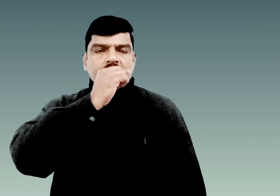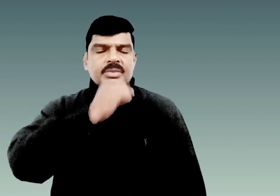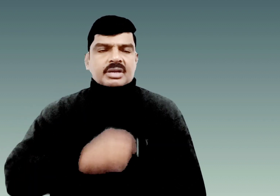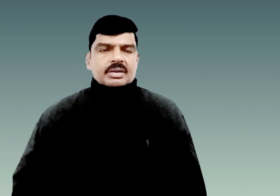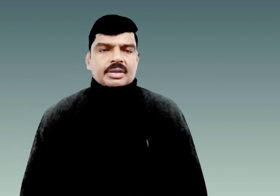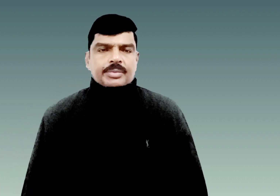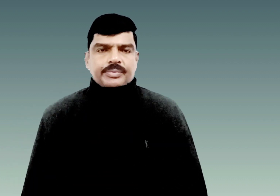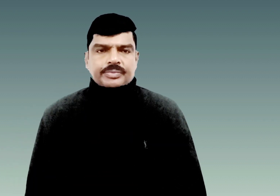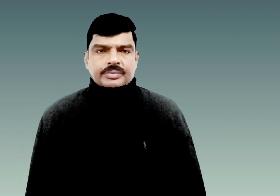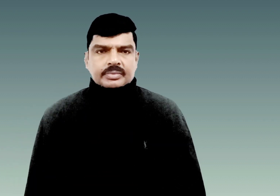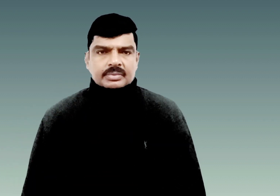बिस्मिल्लाहिर्रहमानिर्रहीम।